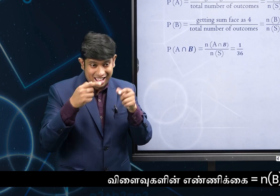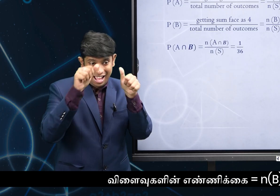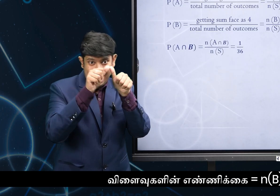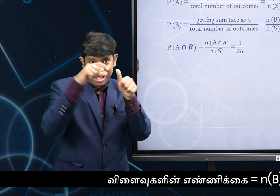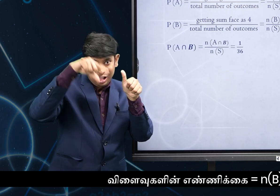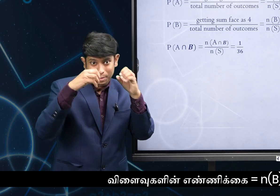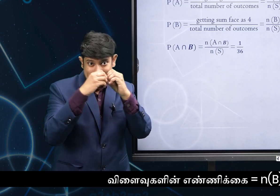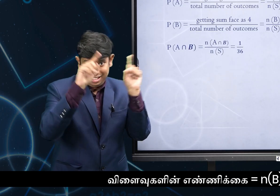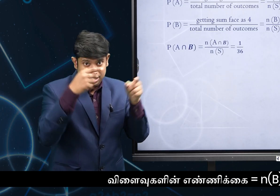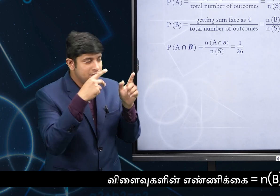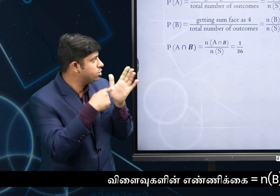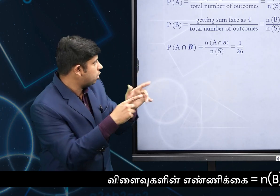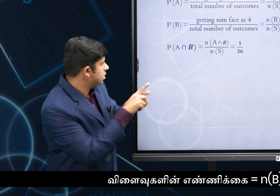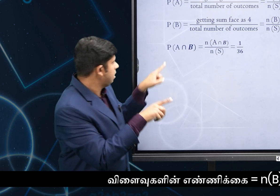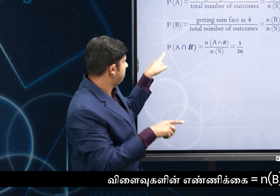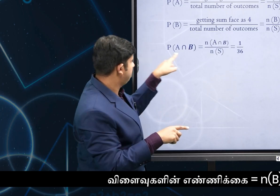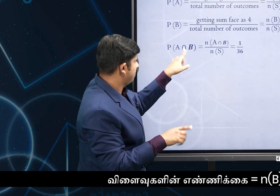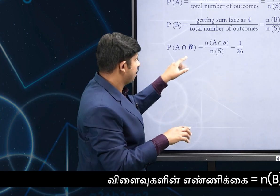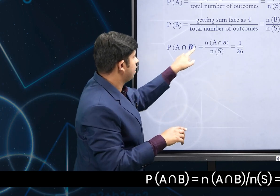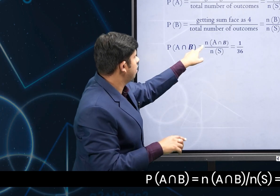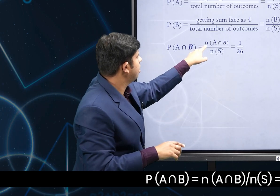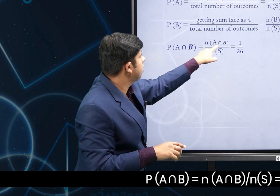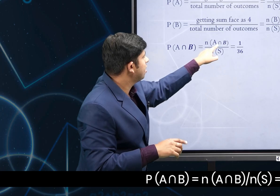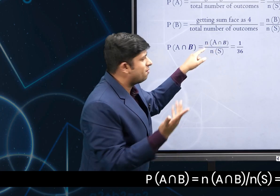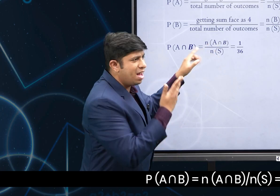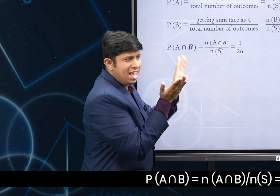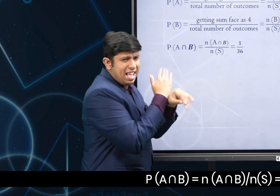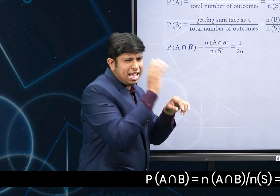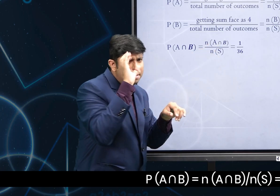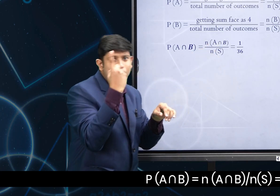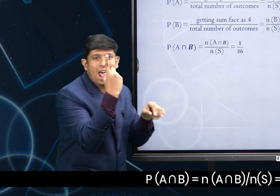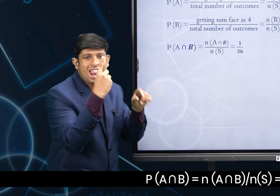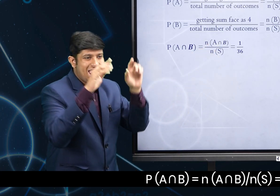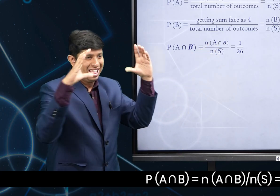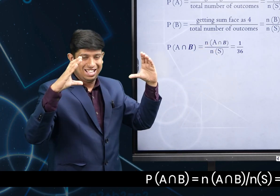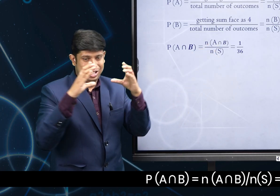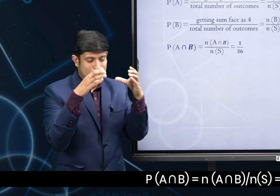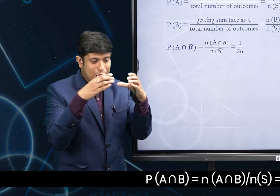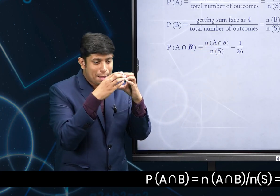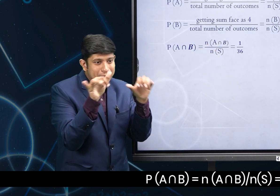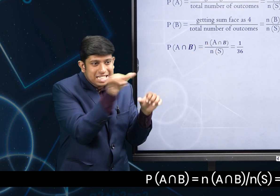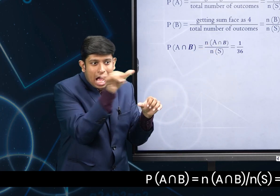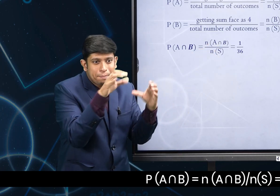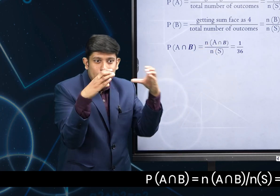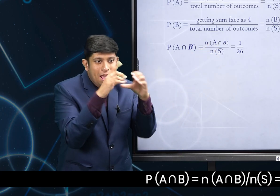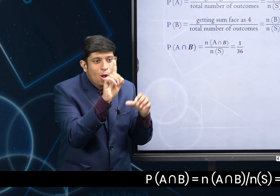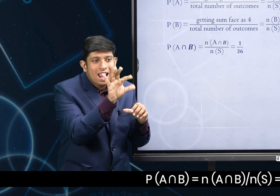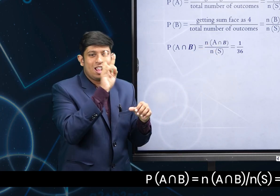ஈடு 3 கீழ்கோடு 36. பி அடைப்புக்குறி ஏ வெட்டுக்கணம் பி ஈடு எண் அடைப்புக்குறி ஏ